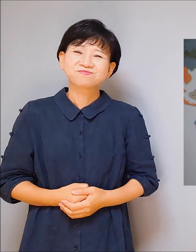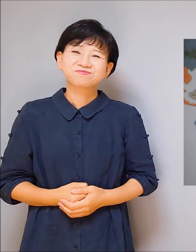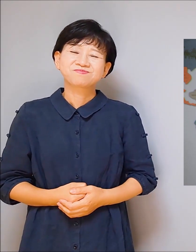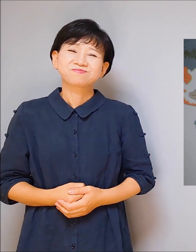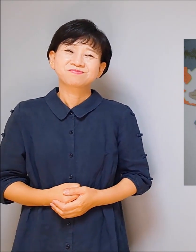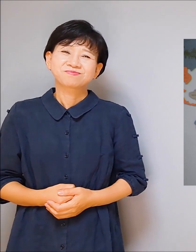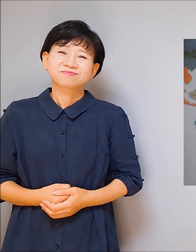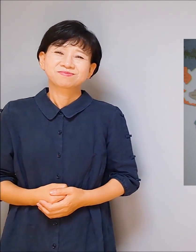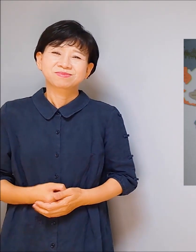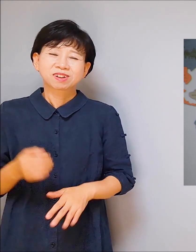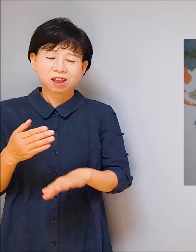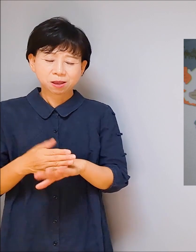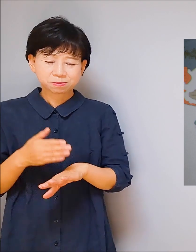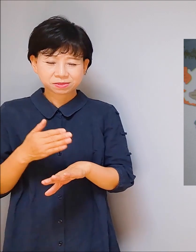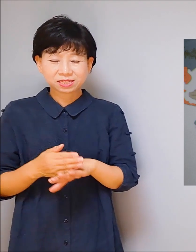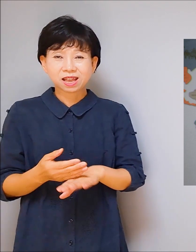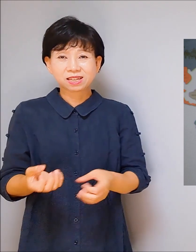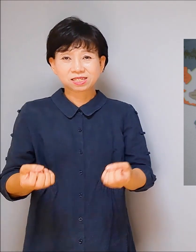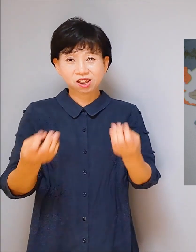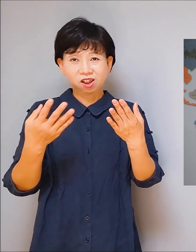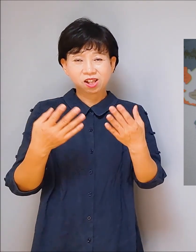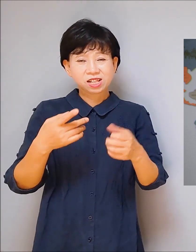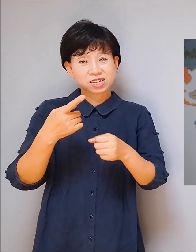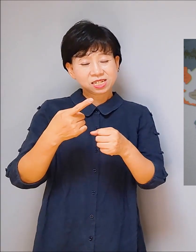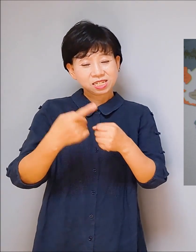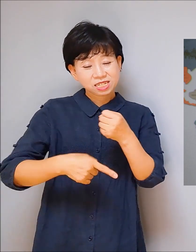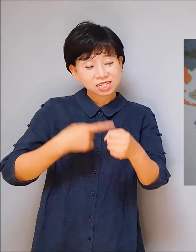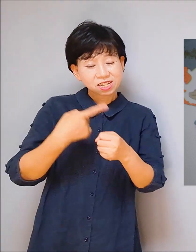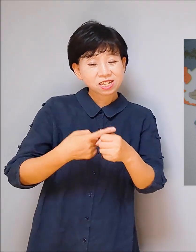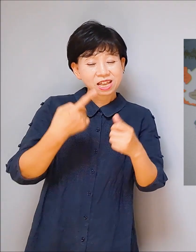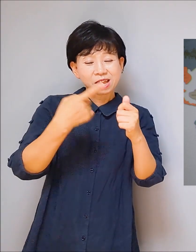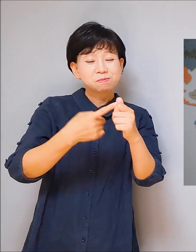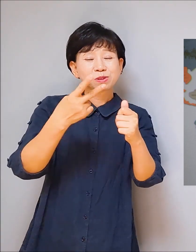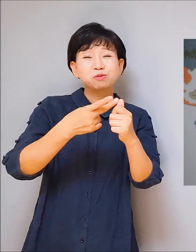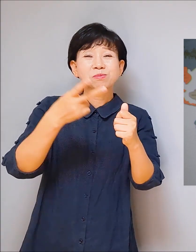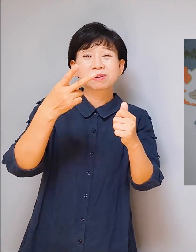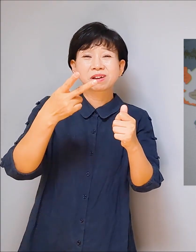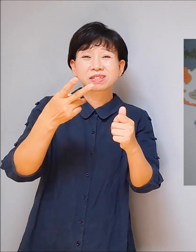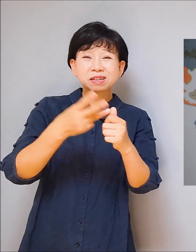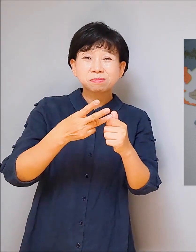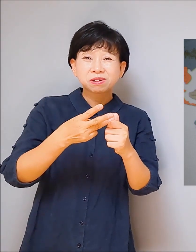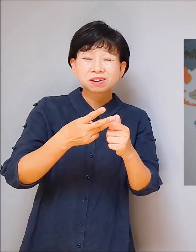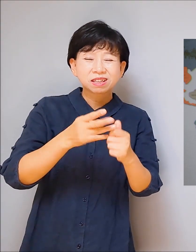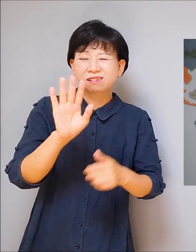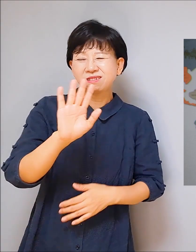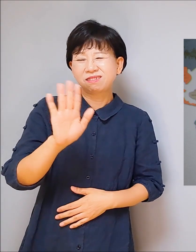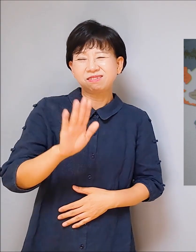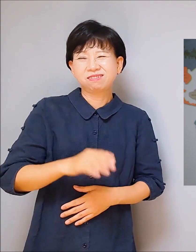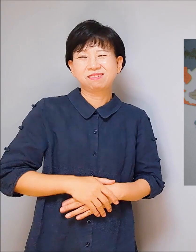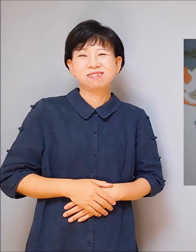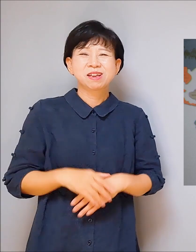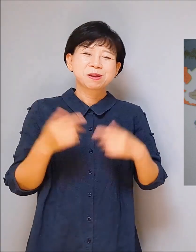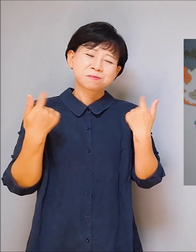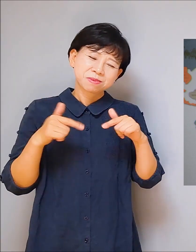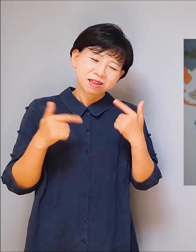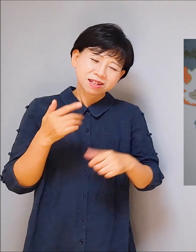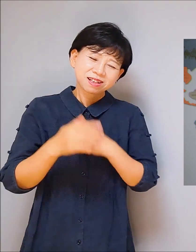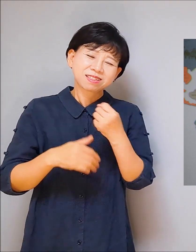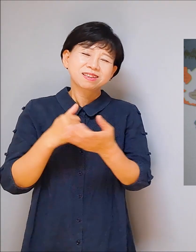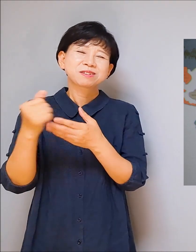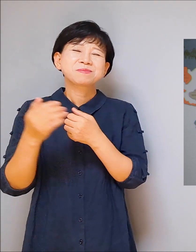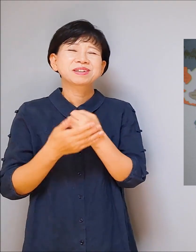생각해도요, 이 감사절기는요 1년에 한 번, 두 번, 세 번 뭐 이렇게 있으면 안 될 것 같아요. 매일같이 하나님의